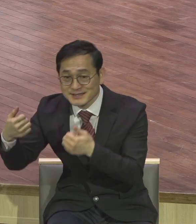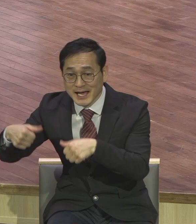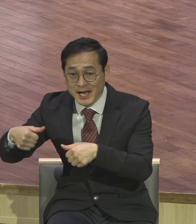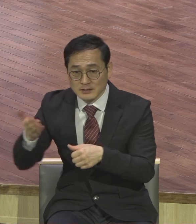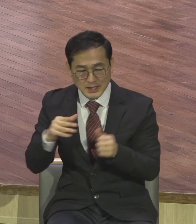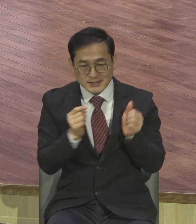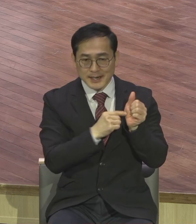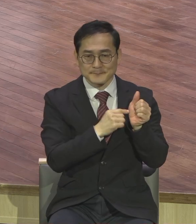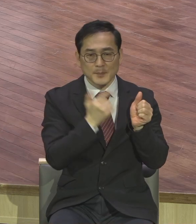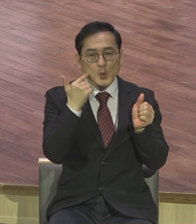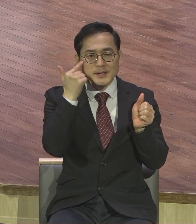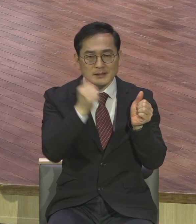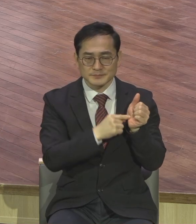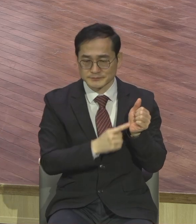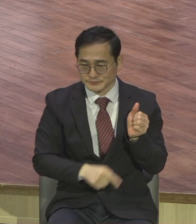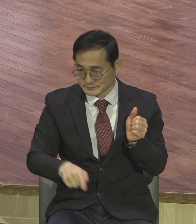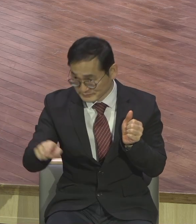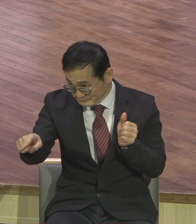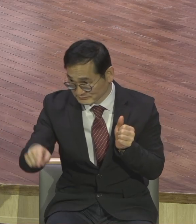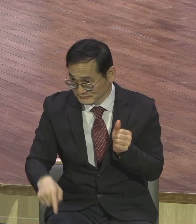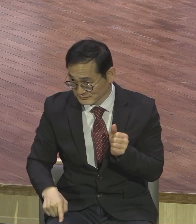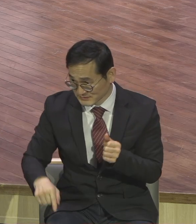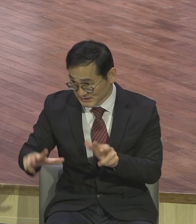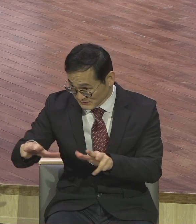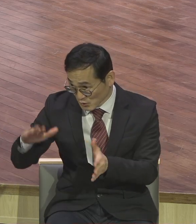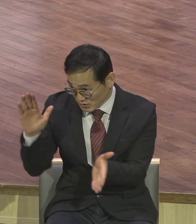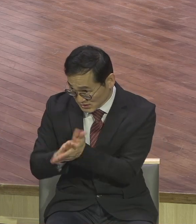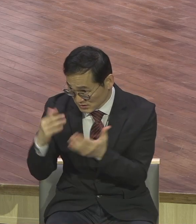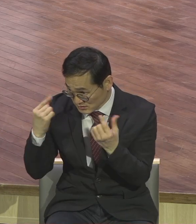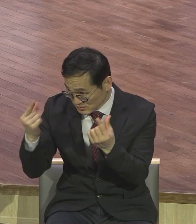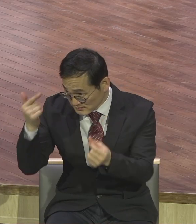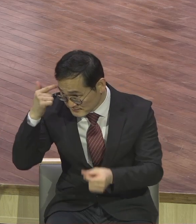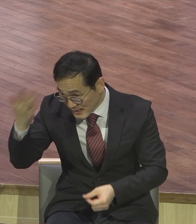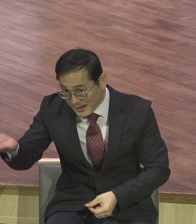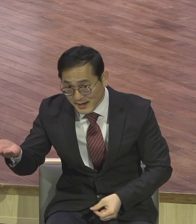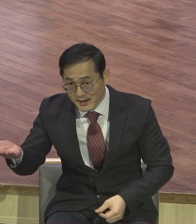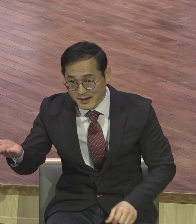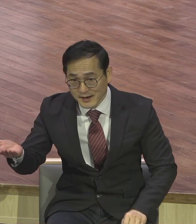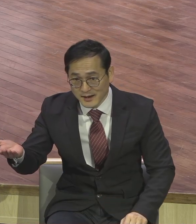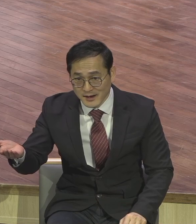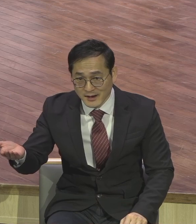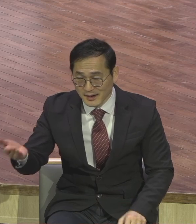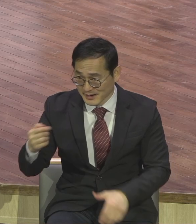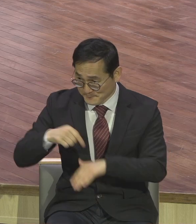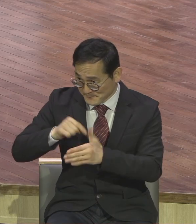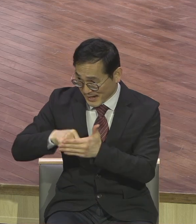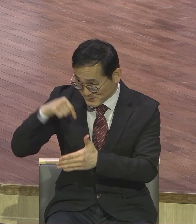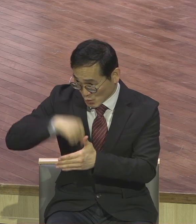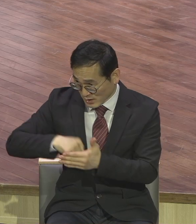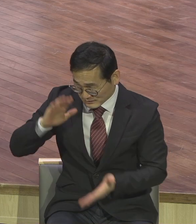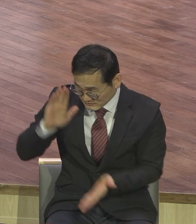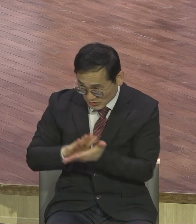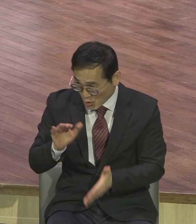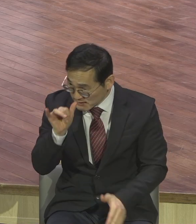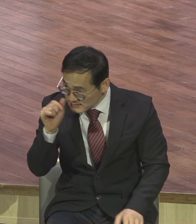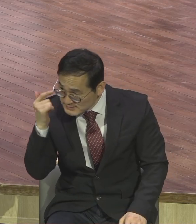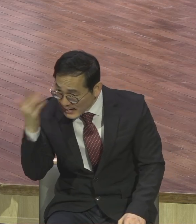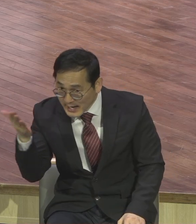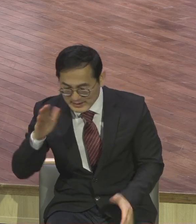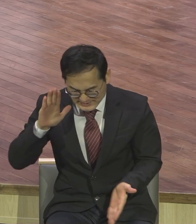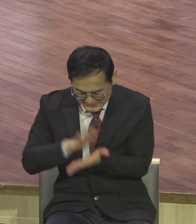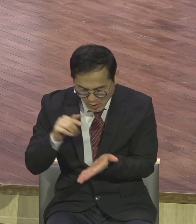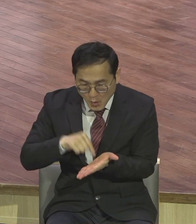부스는 사람을 만나면 Are you still burning? 여전히 당신 가슴에 불타고 있는가? 무슨